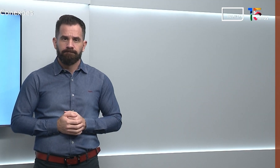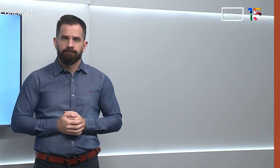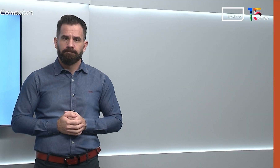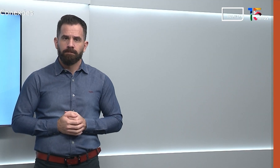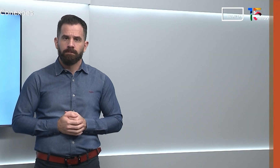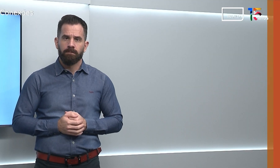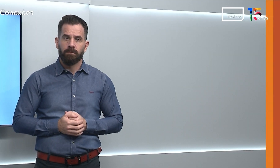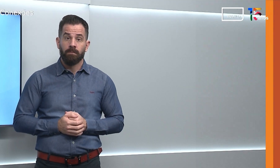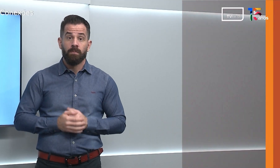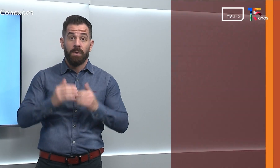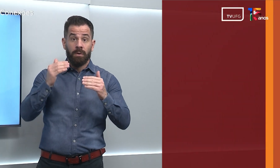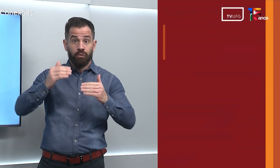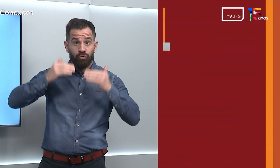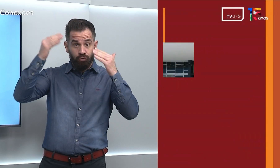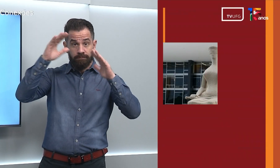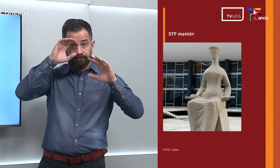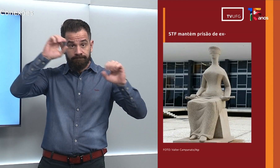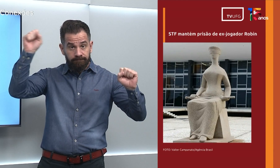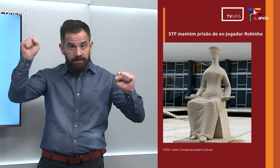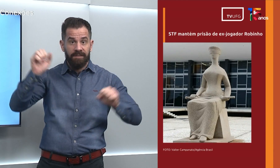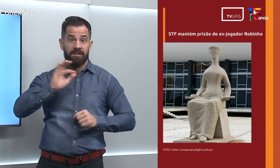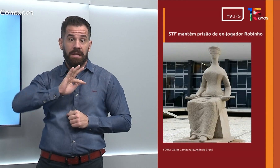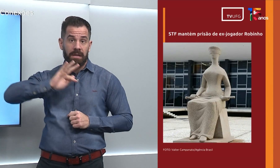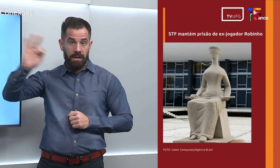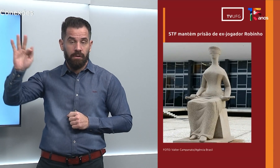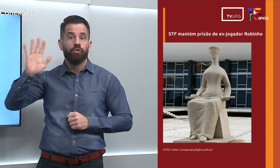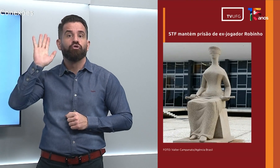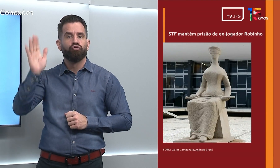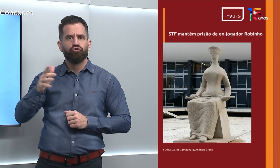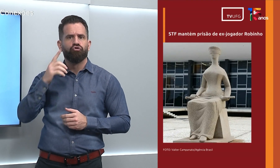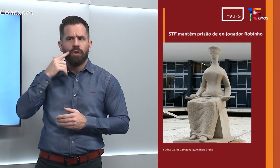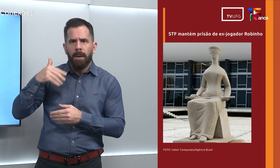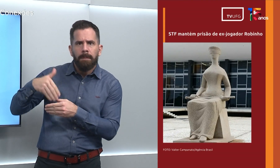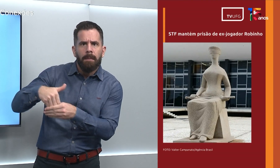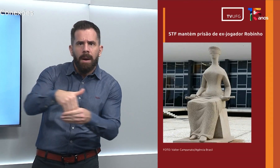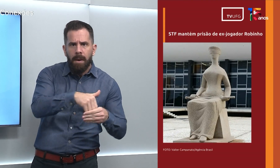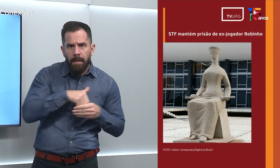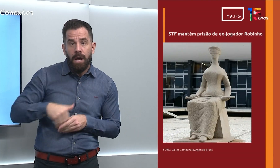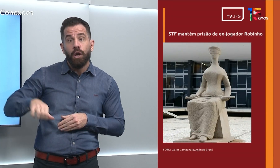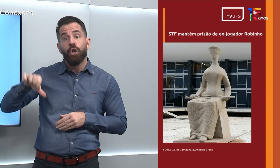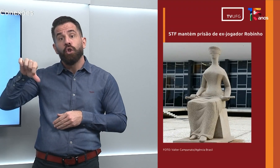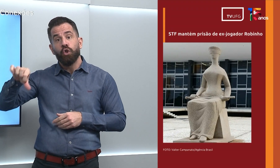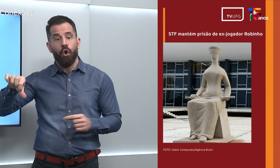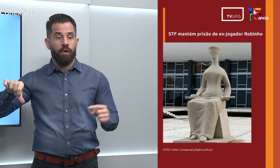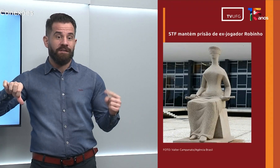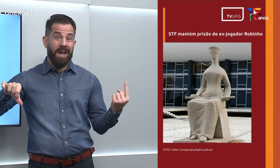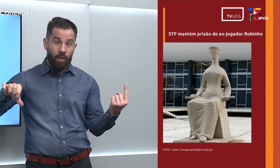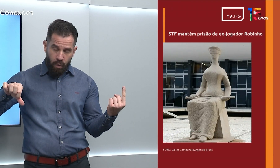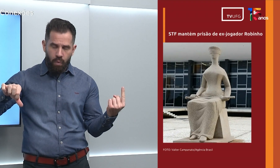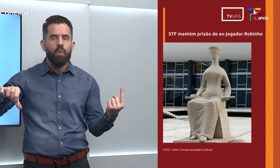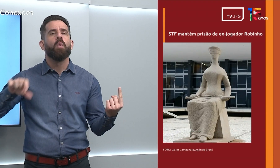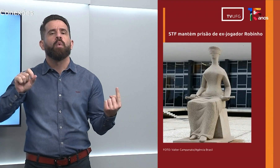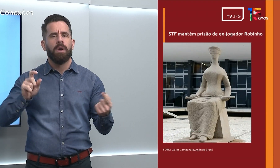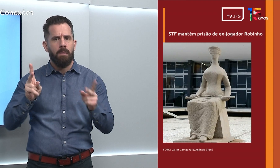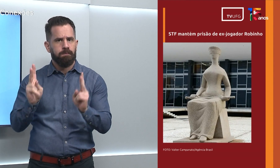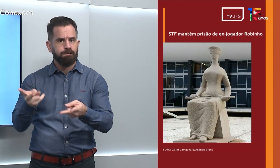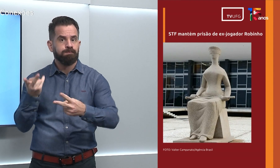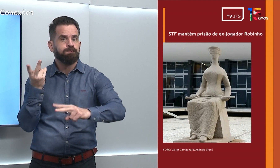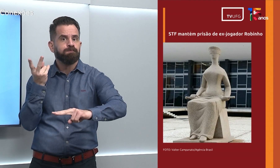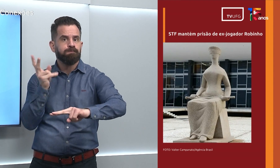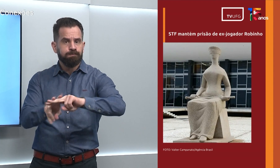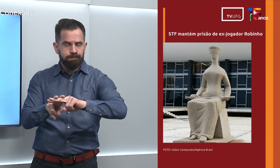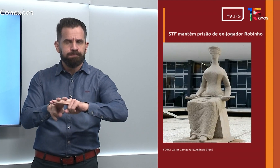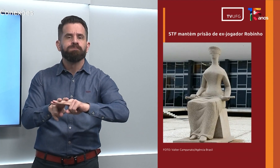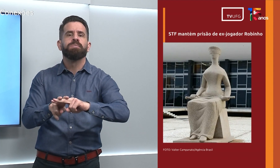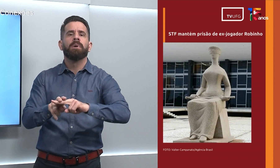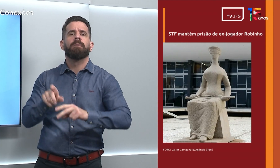O Supremo Tribunal Federal decidiu, por 9-1, manter a prisão do ex-jogador de futebol Robinho. O